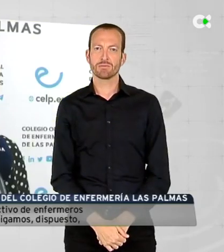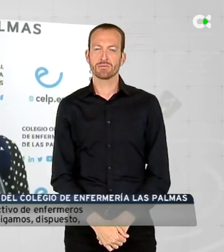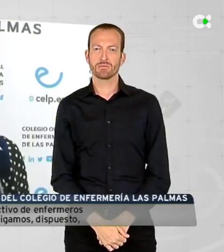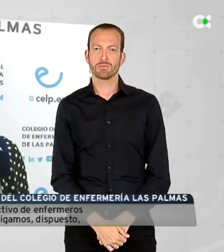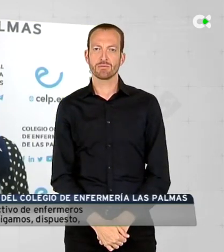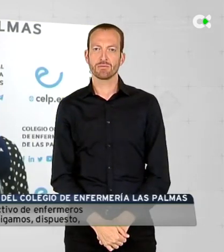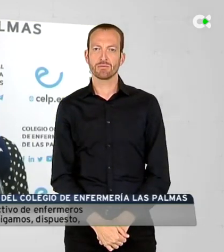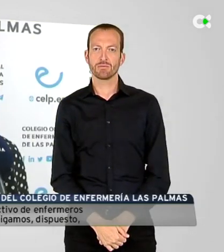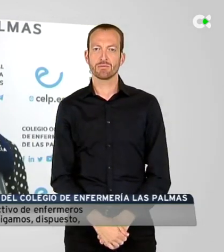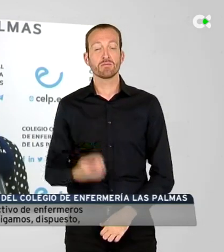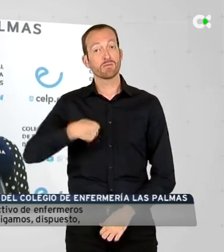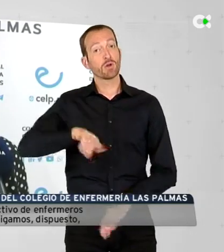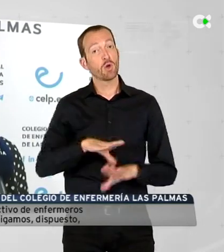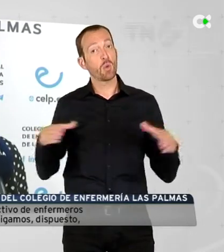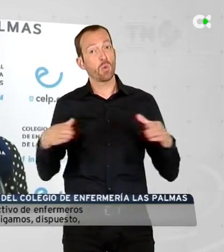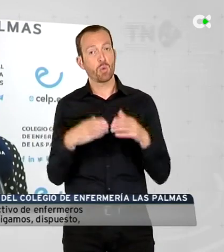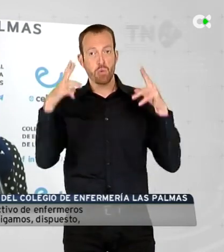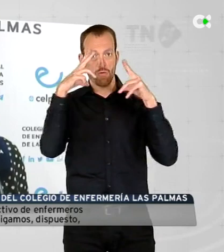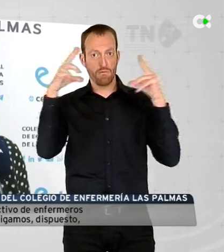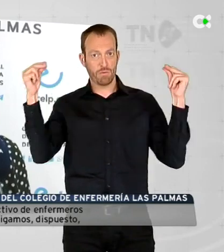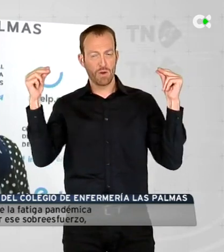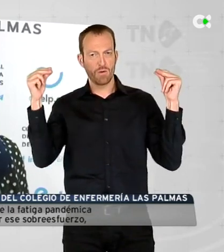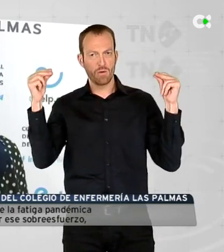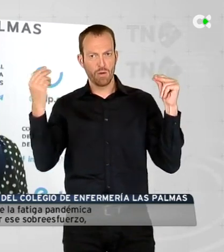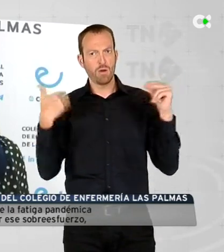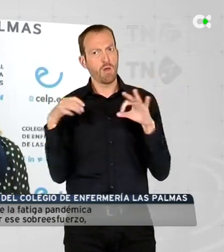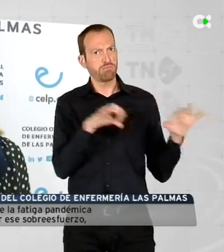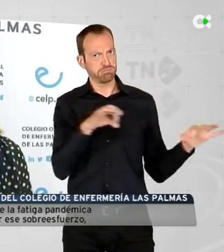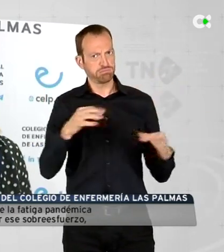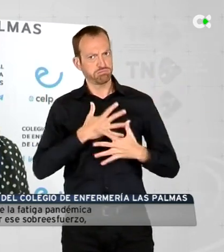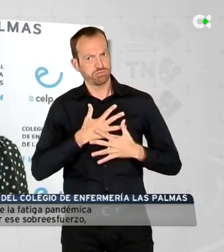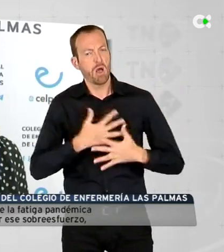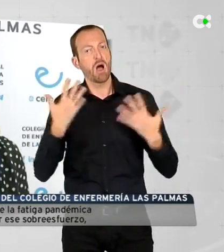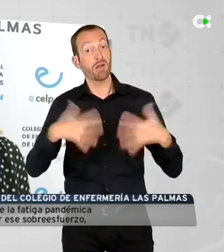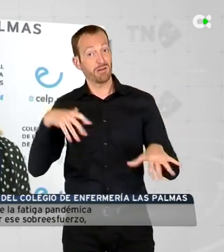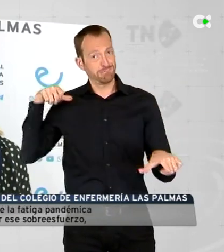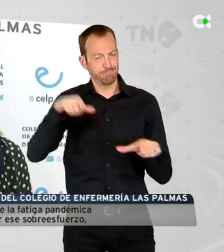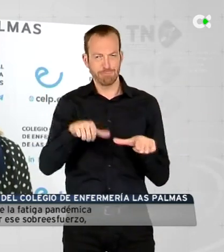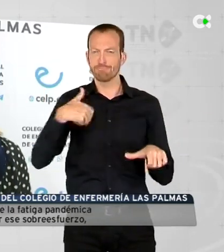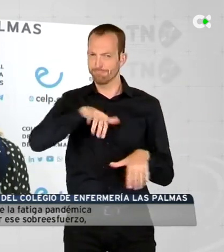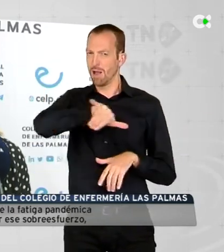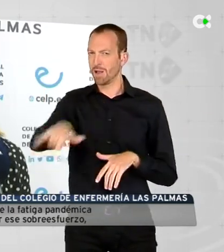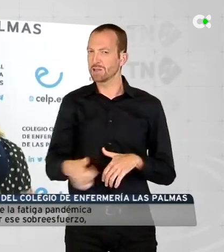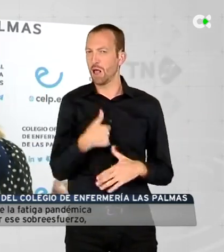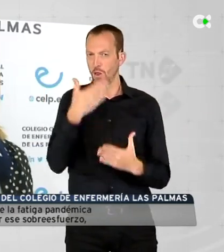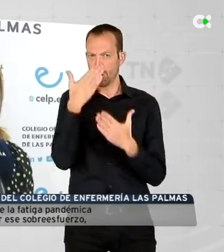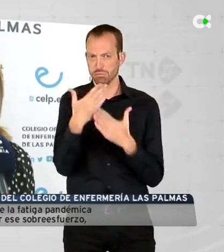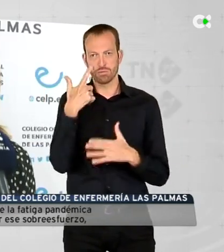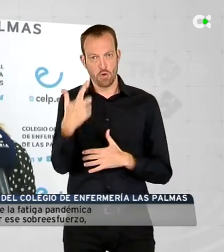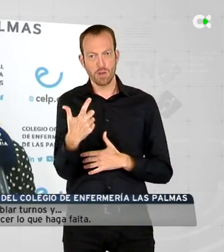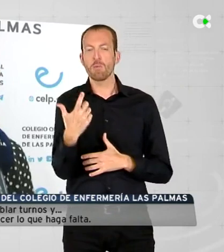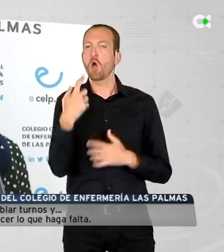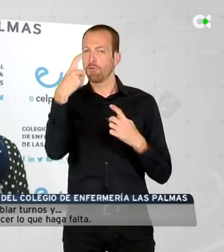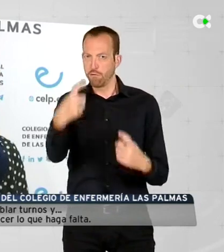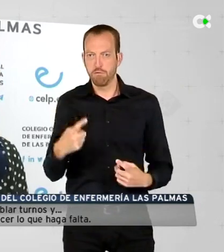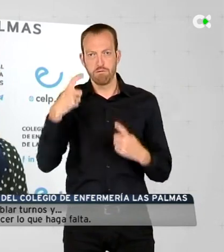El colectivo enfermero está digamos dispuesto a pesar de la fatiga pandémica de hacer ese sobreesfuerzo